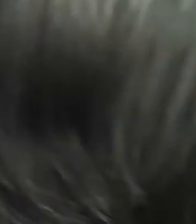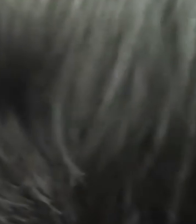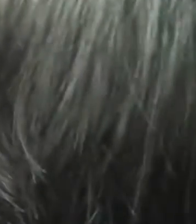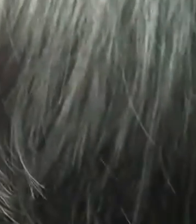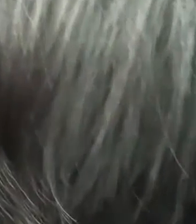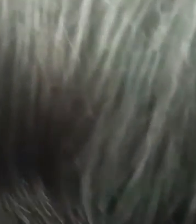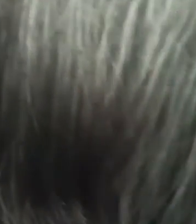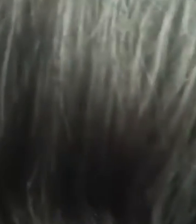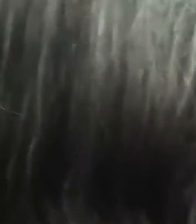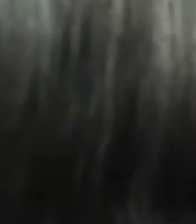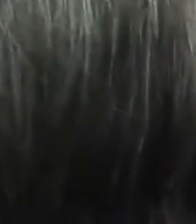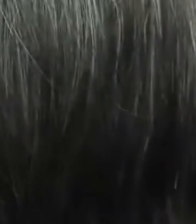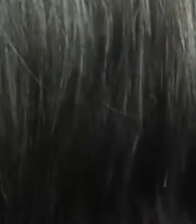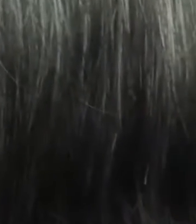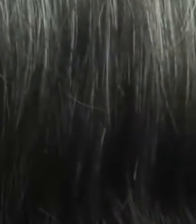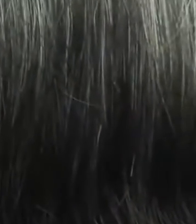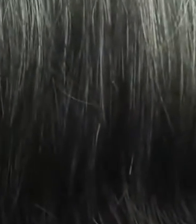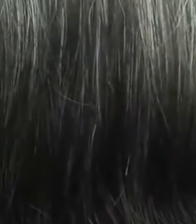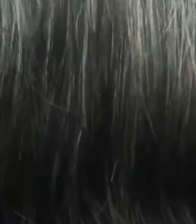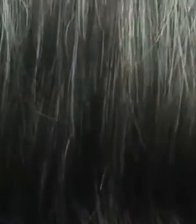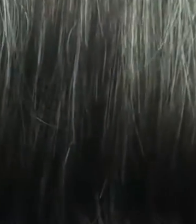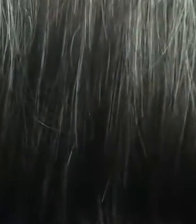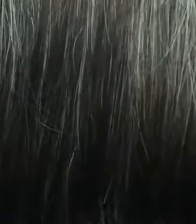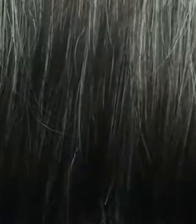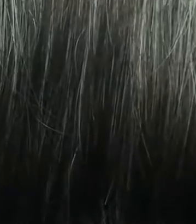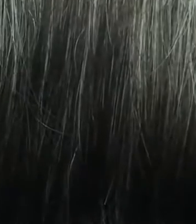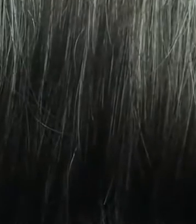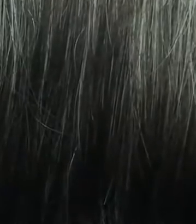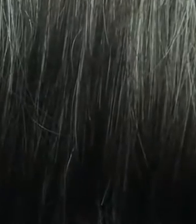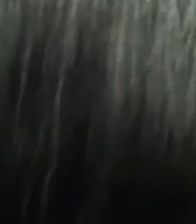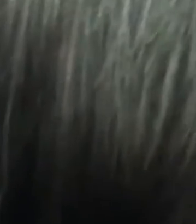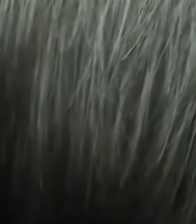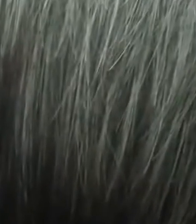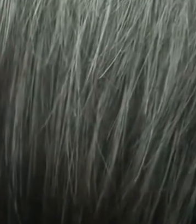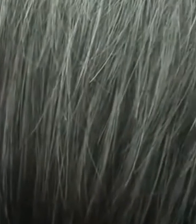페이스북에 20대 사진을 올리는 것이 유행입니다.